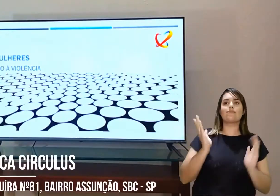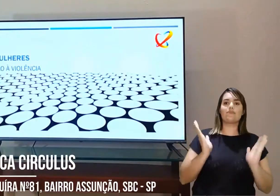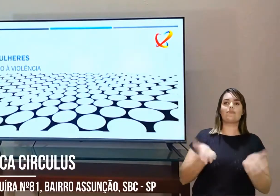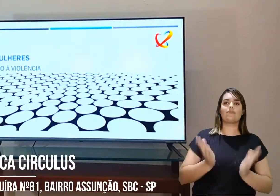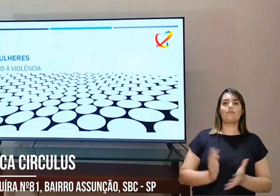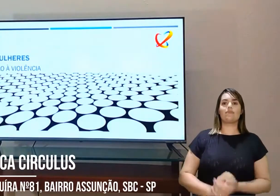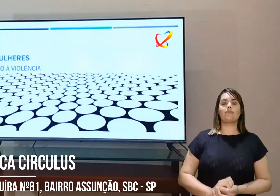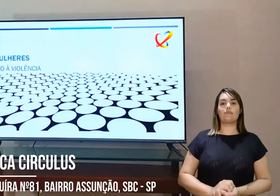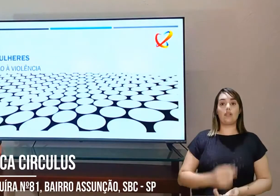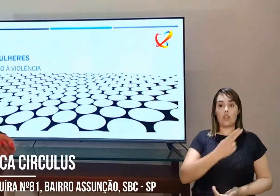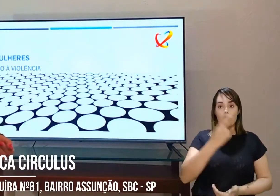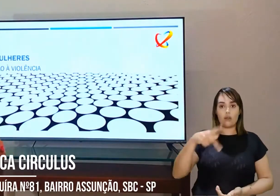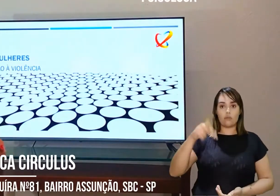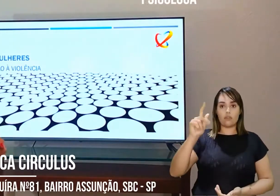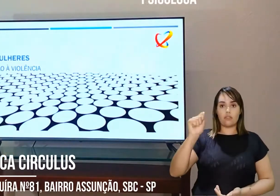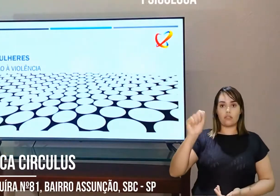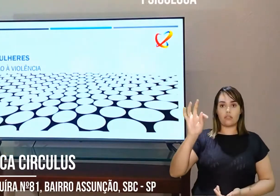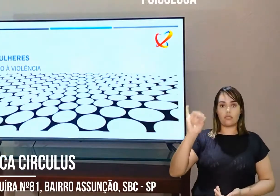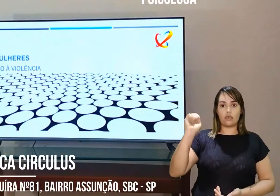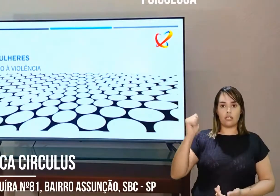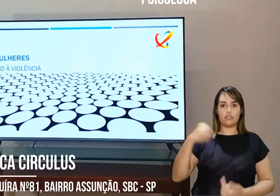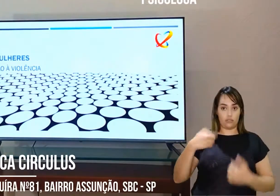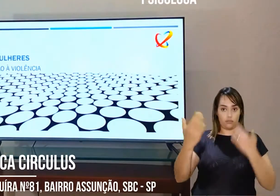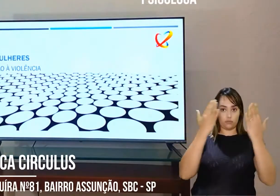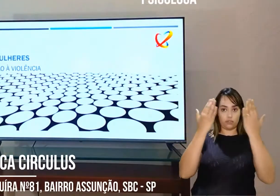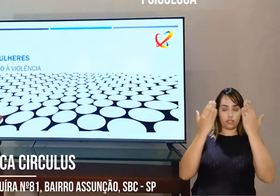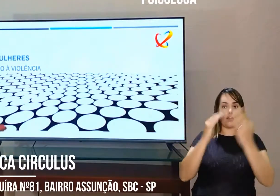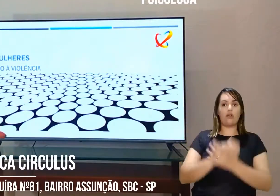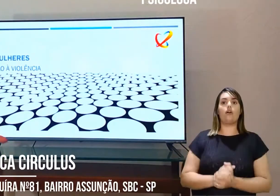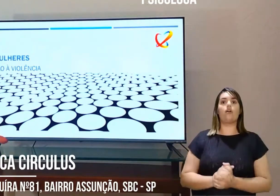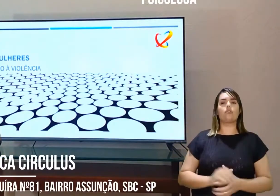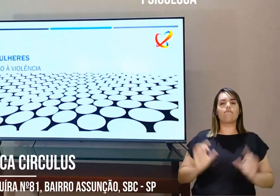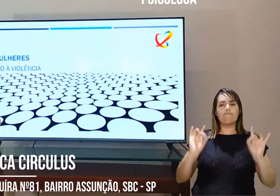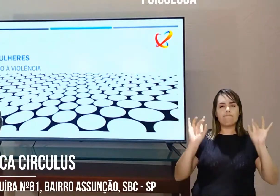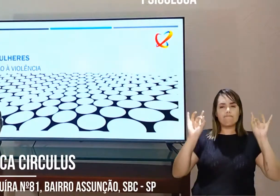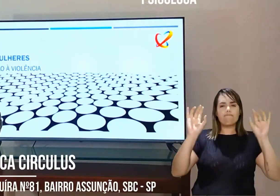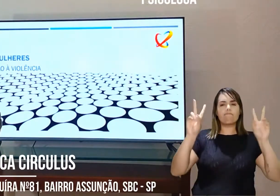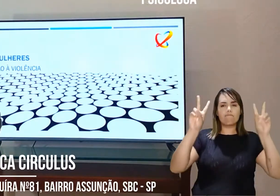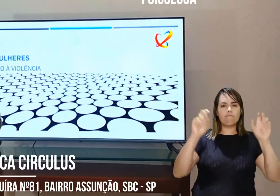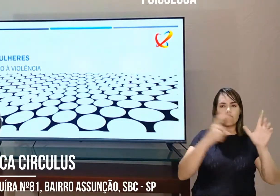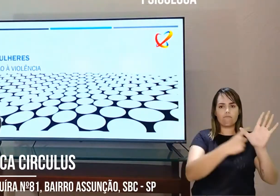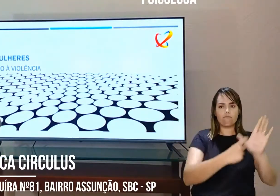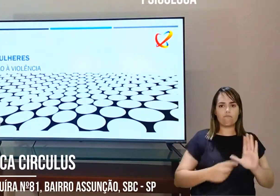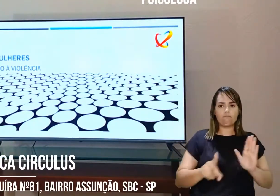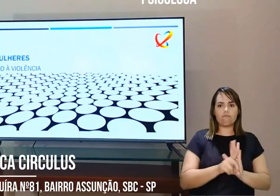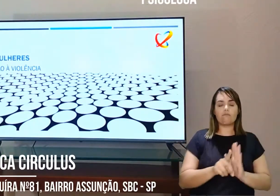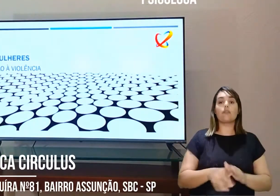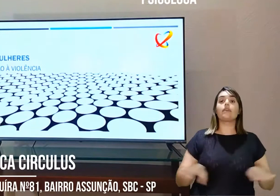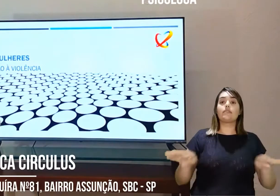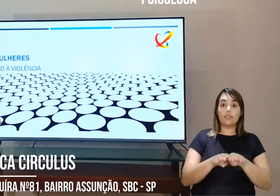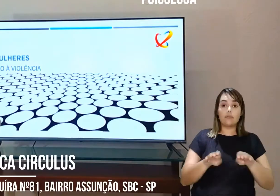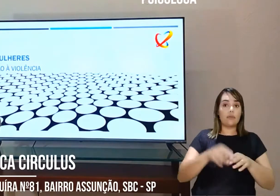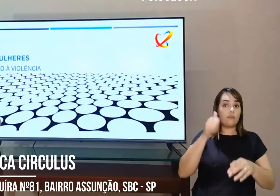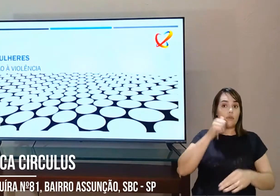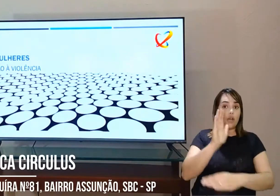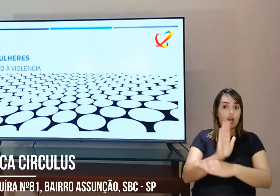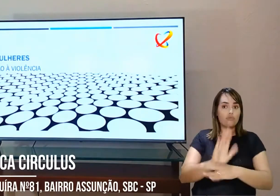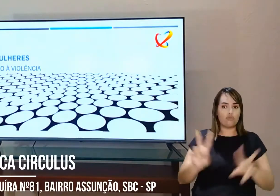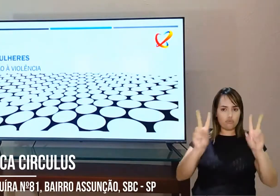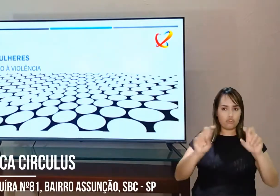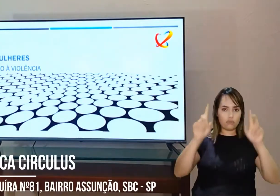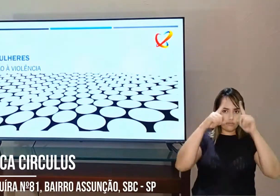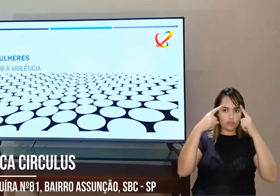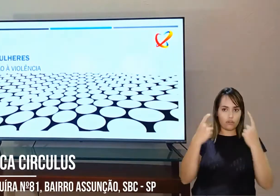satisfação poder falar com vocês aqui no dia de hoje. Eu sou a Kátia Braz, sou psicóloga, sou especialista em dependência química e atuo